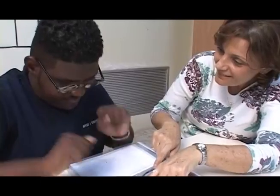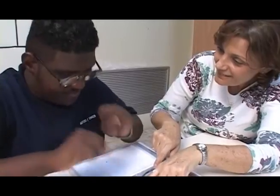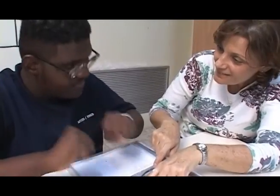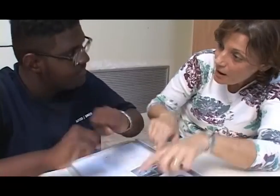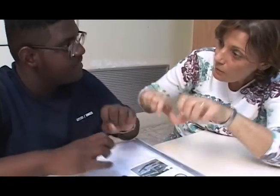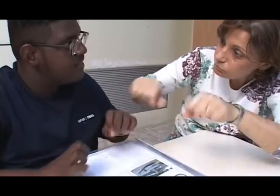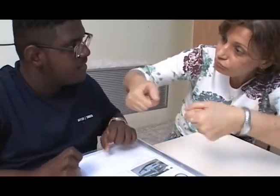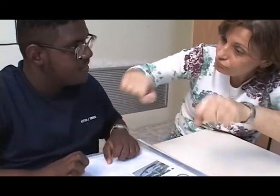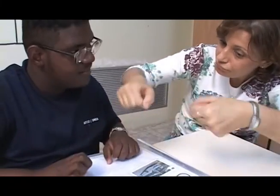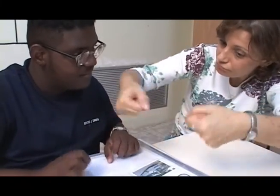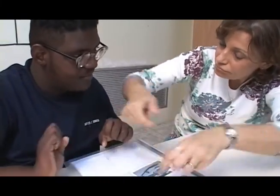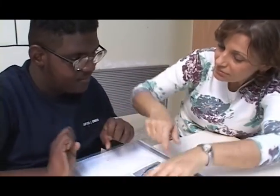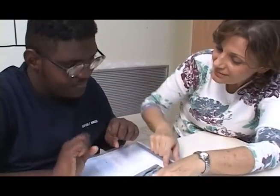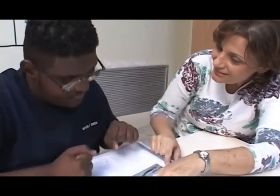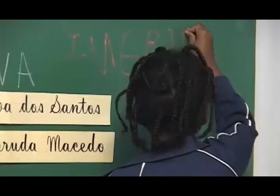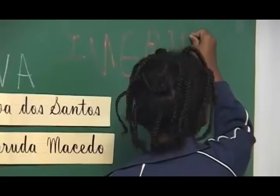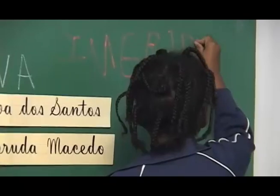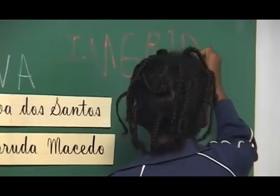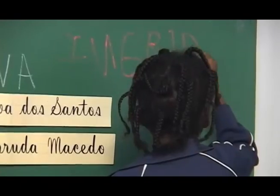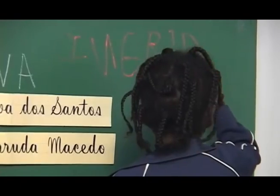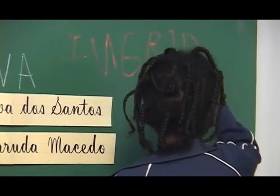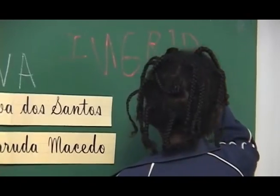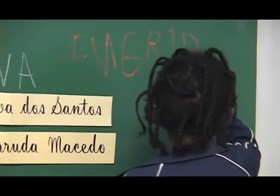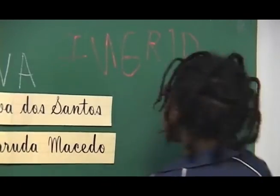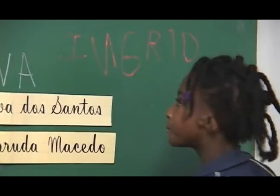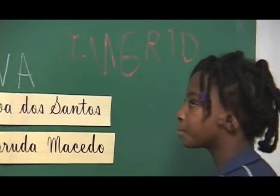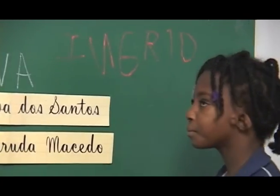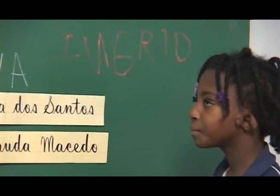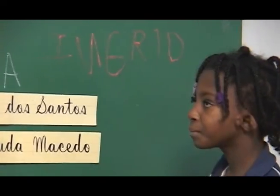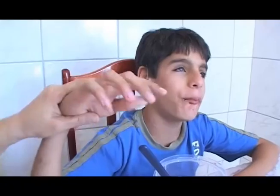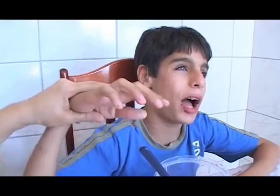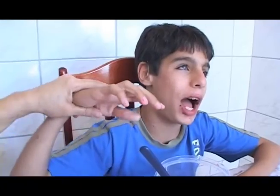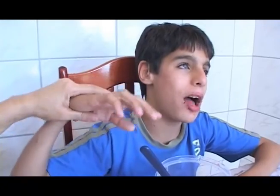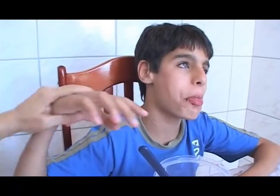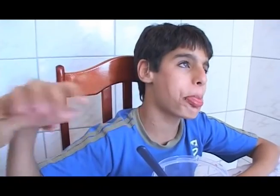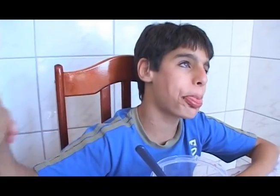visual, escrita alfabética,